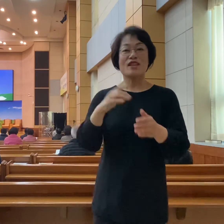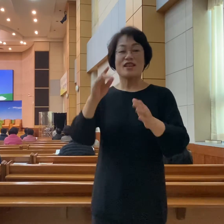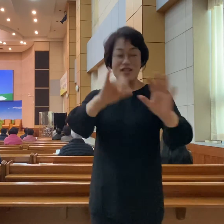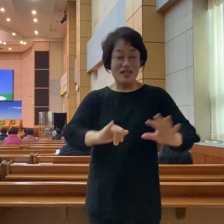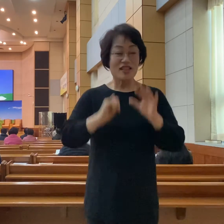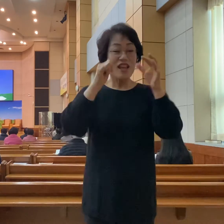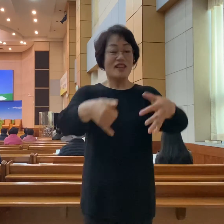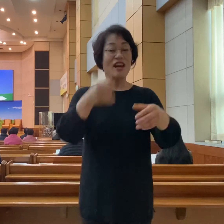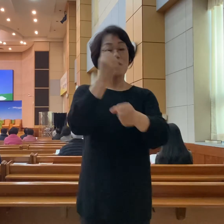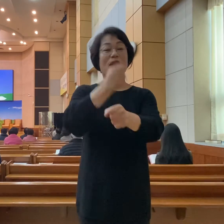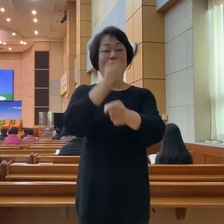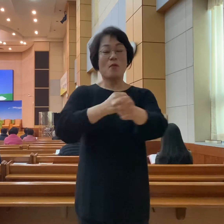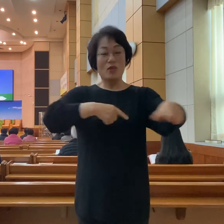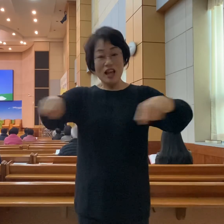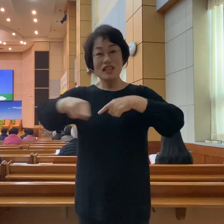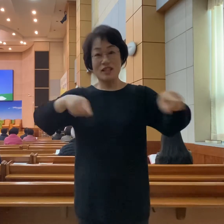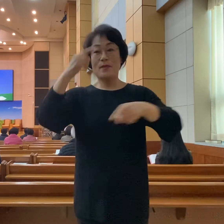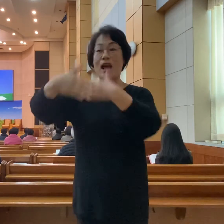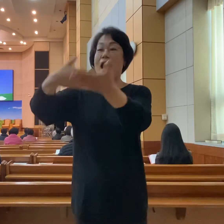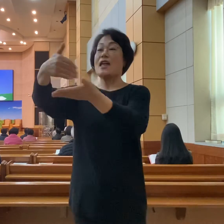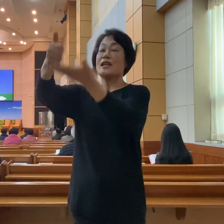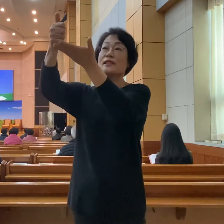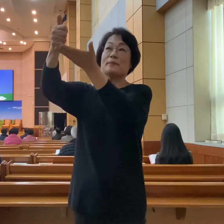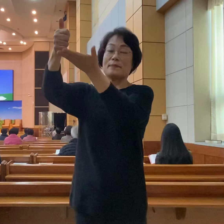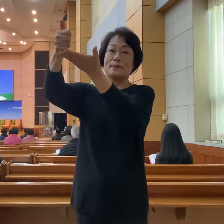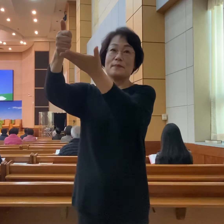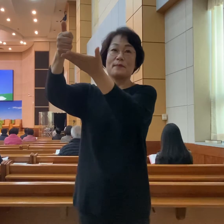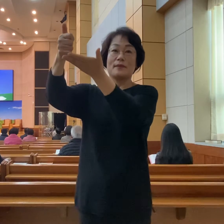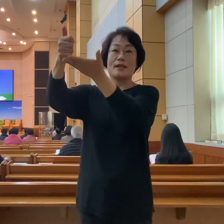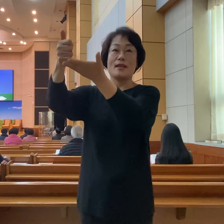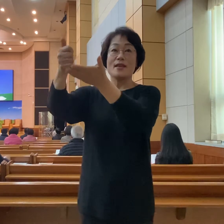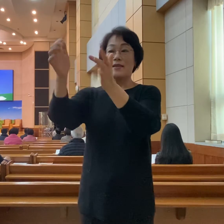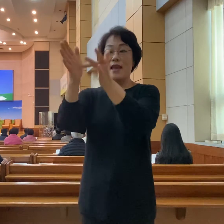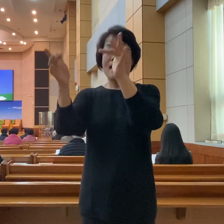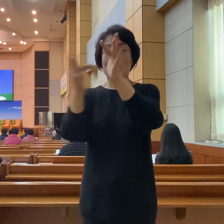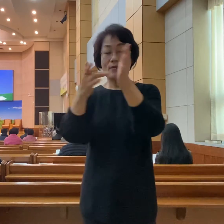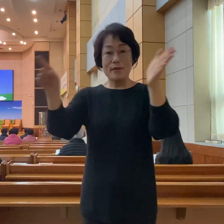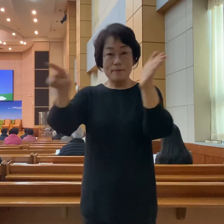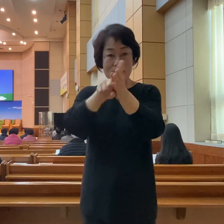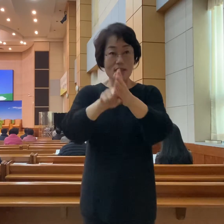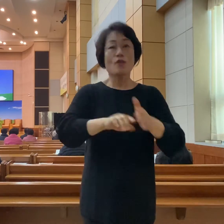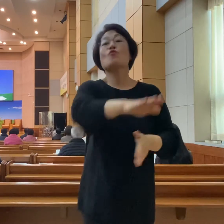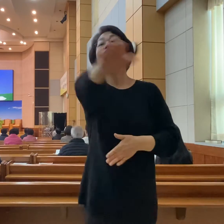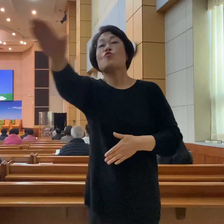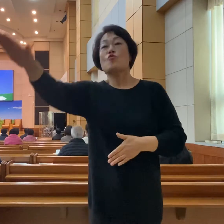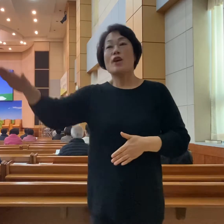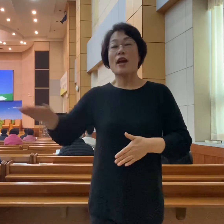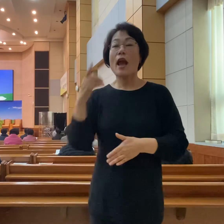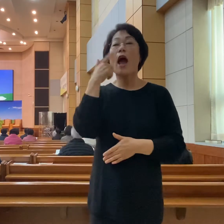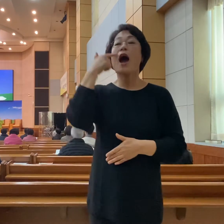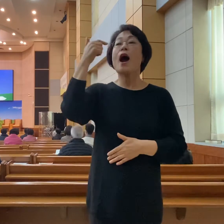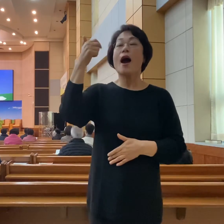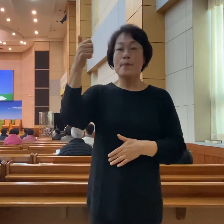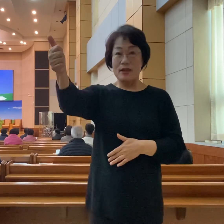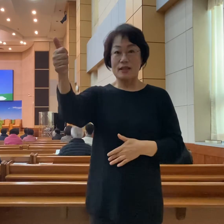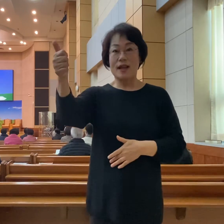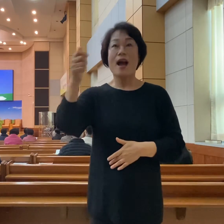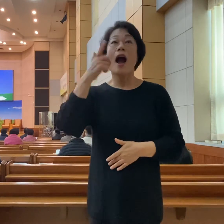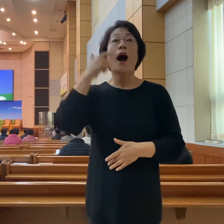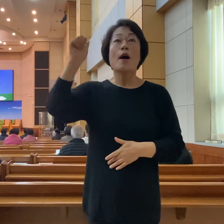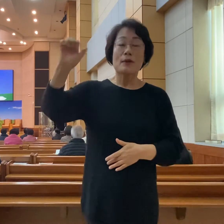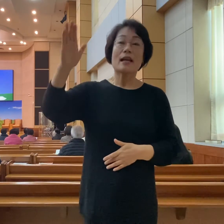세상을 만드시고 다스리시는 하나님께서 예수님을 믿는 우리에게